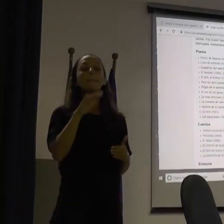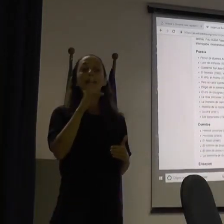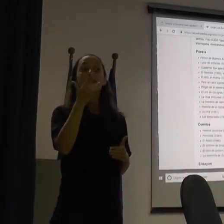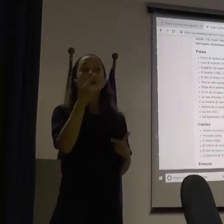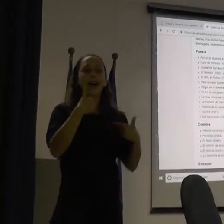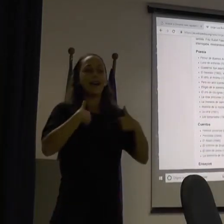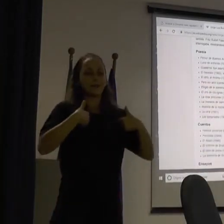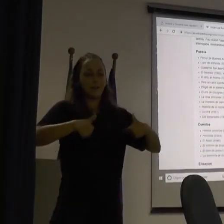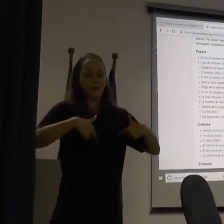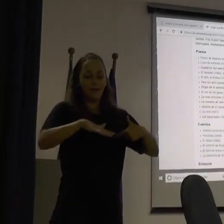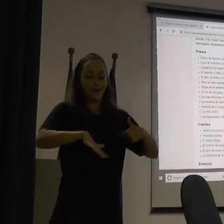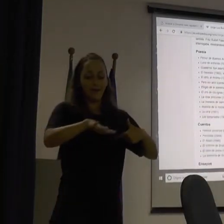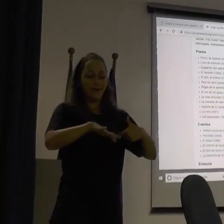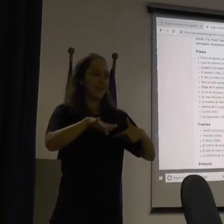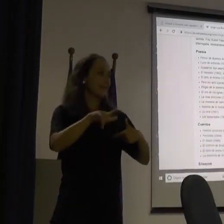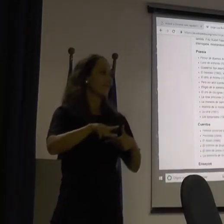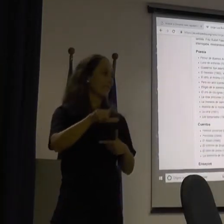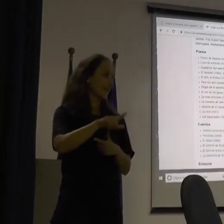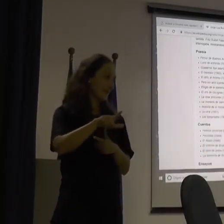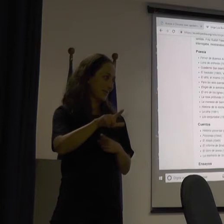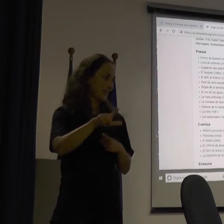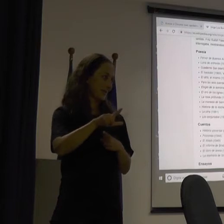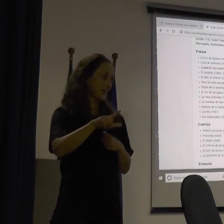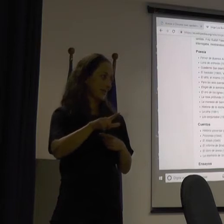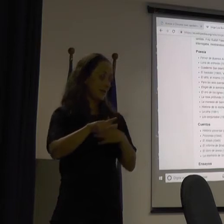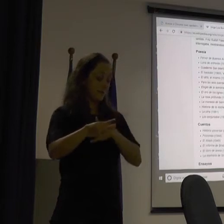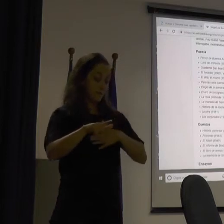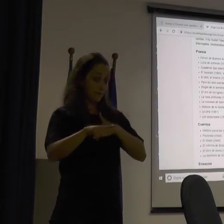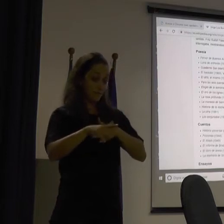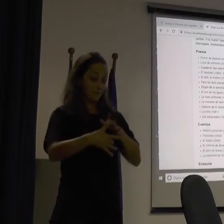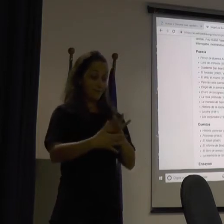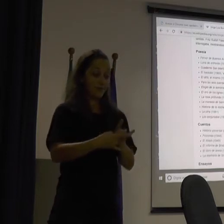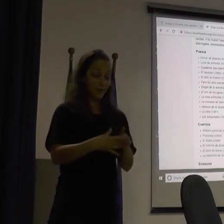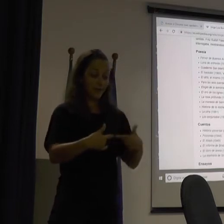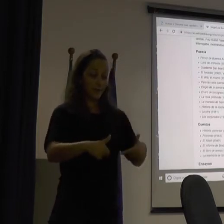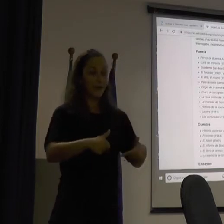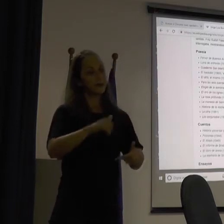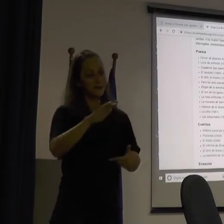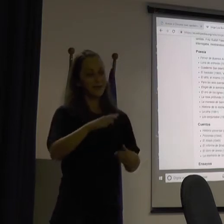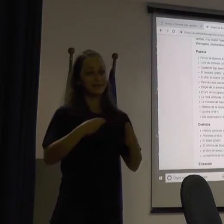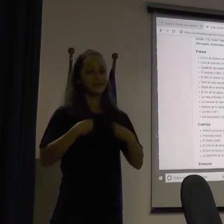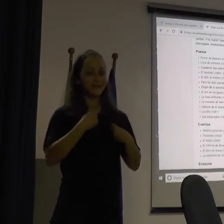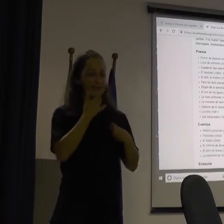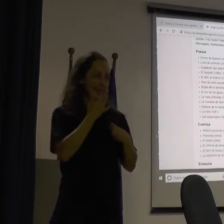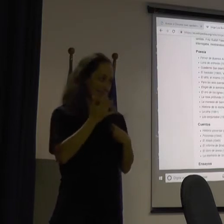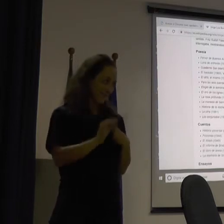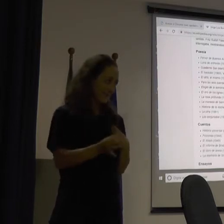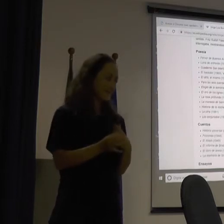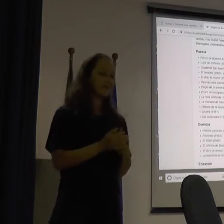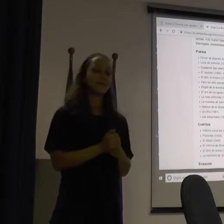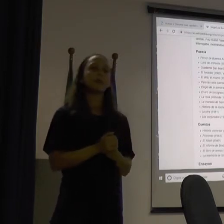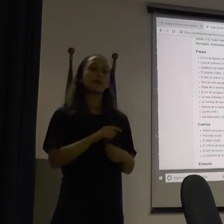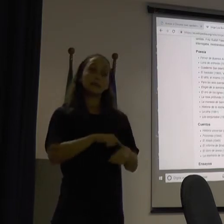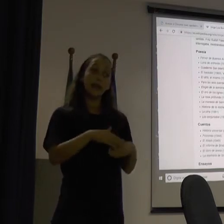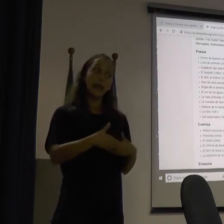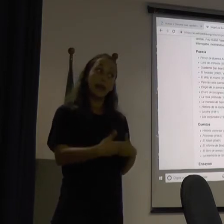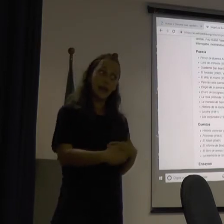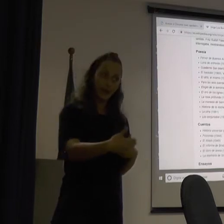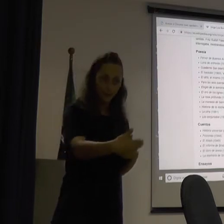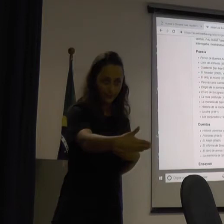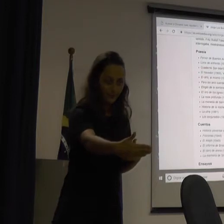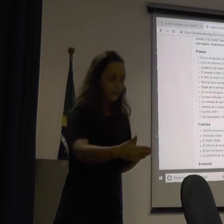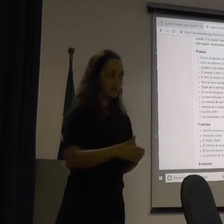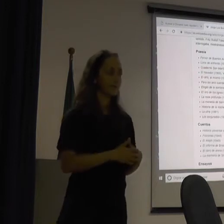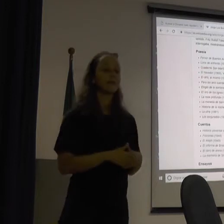mim, né? Para mim é mais fácil juntar o prazer e com o tempo. E o que é engraçado também, isso me aconteceu em relação